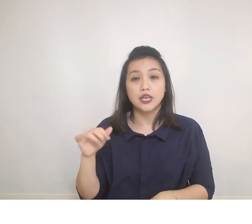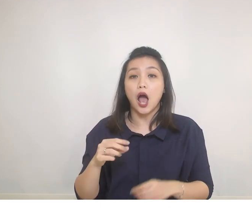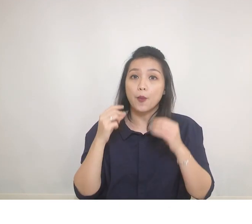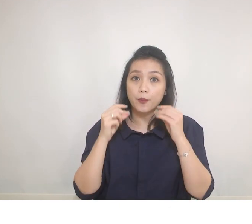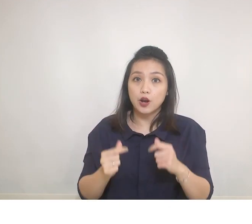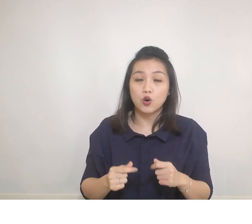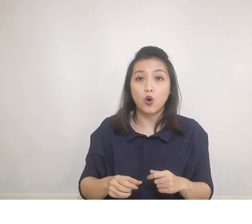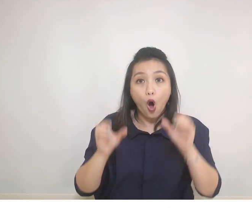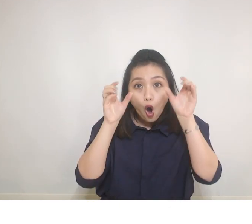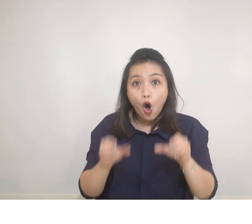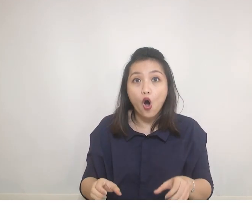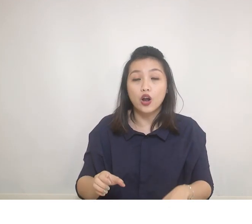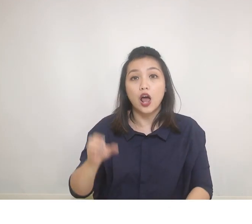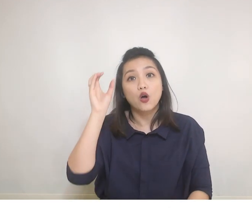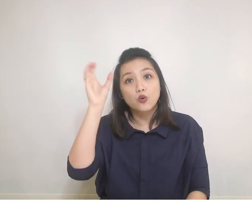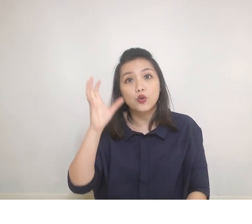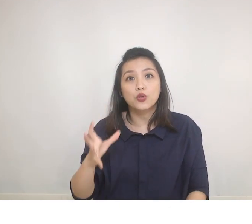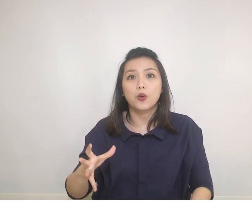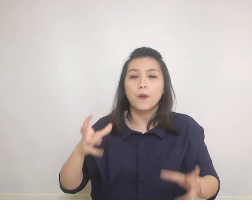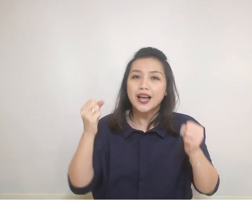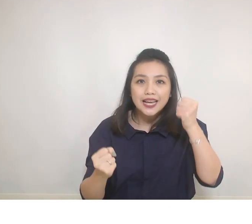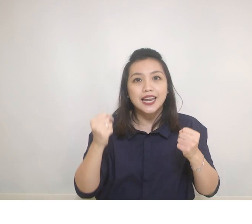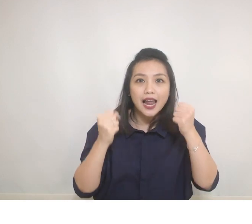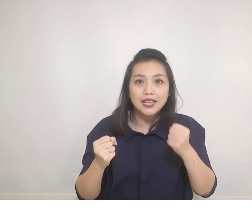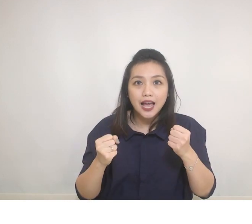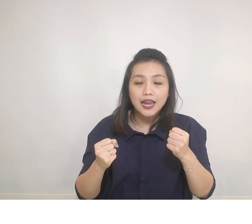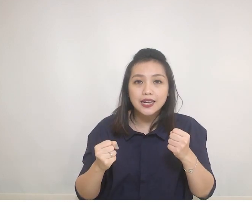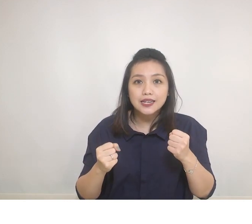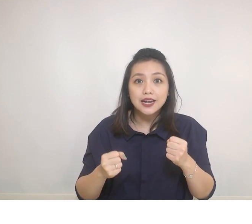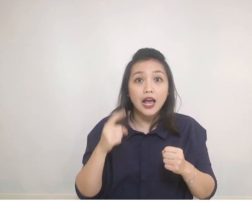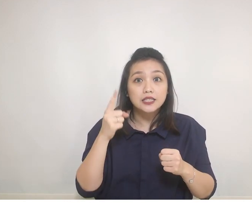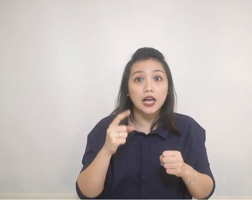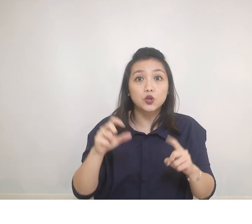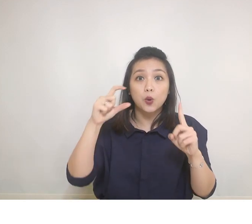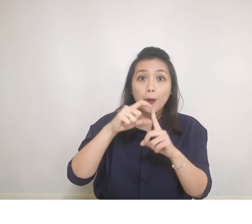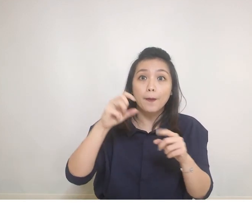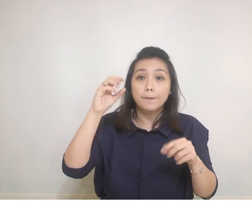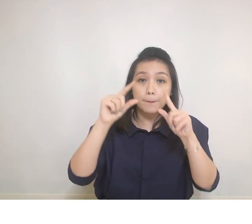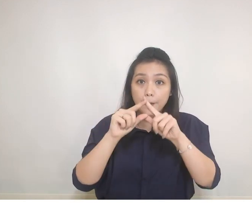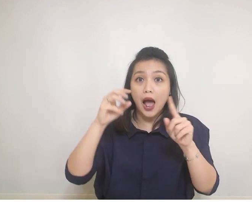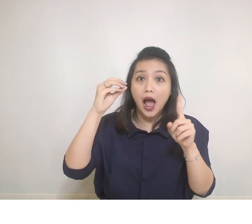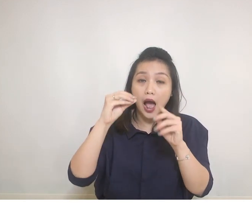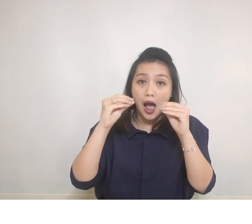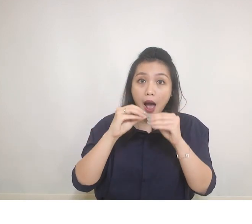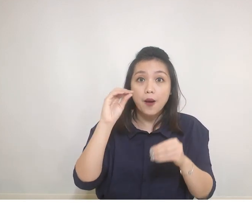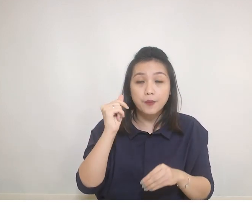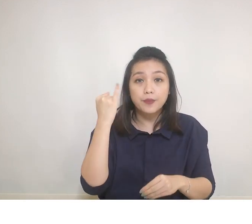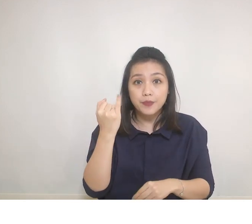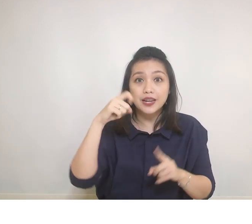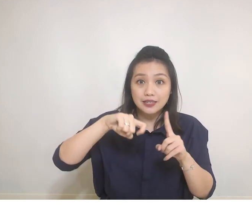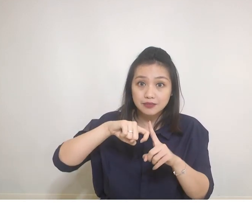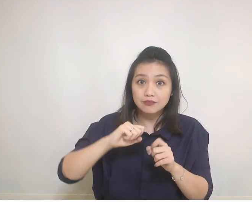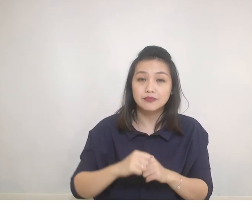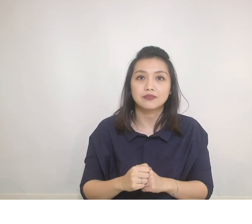jadi ya? Jadi betul-betul luar biasa ketika kita submit dan cek ini luar biasa sih. Jadi kita benar-benar